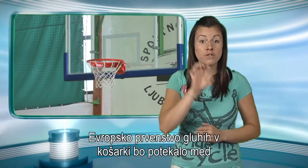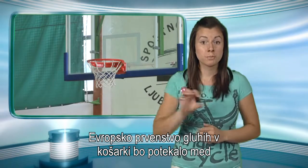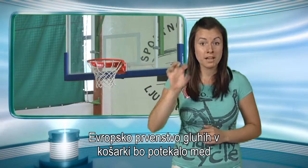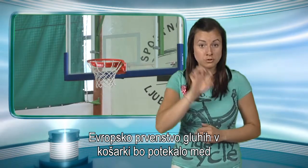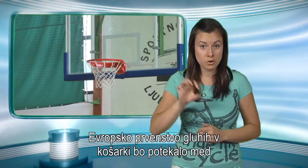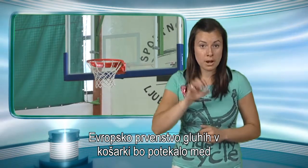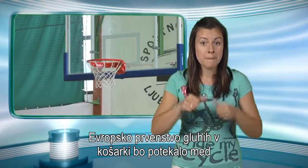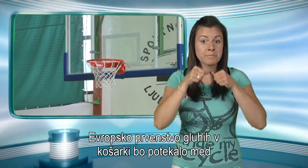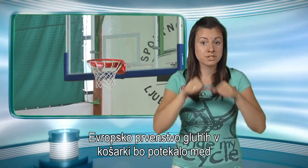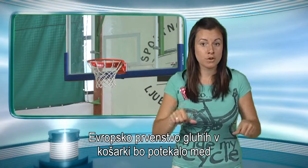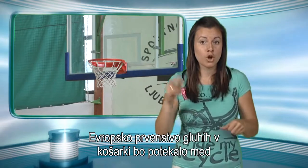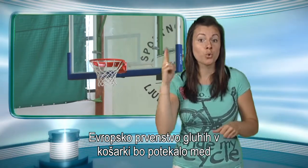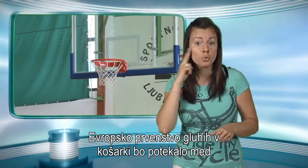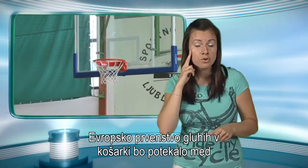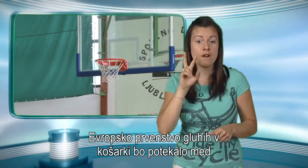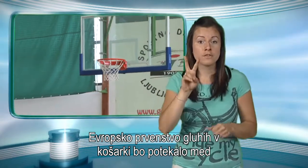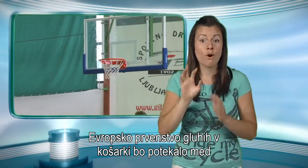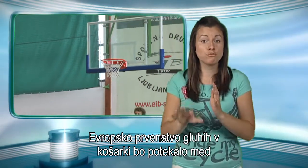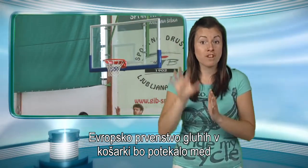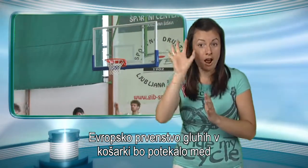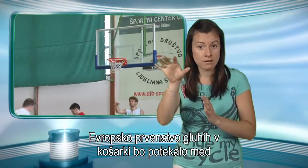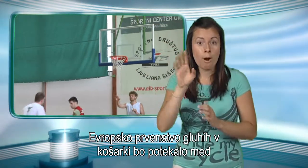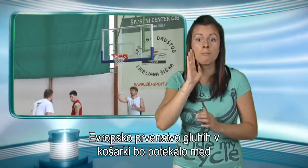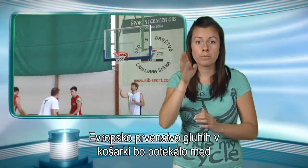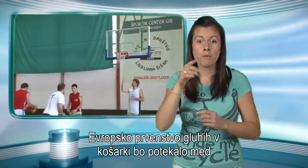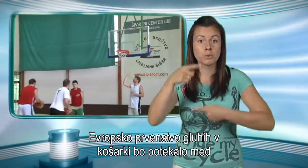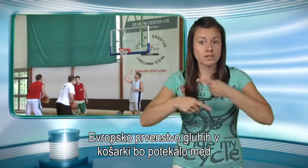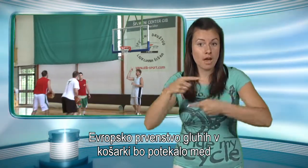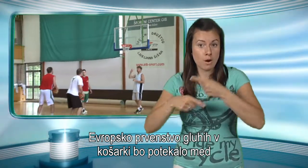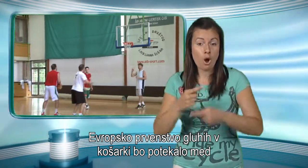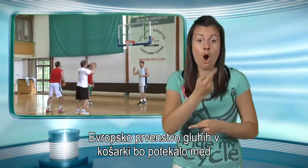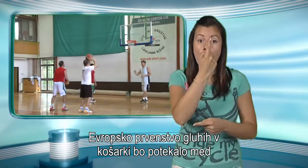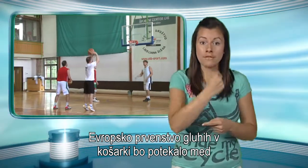Evropsko prvenstvo gluhih v košarki bo potekalo med 29. junijem in 8. julijem.